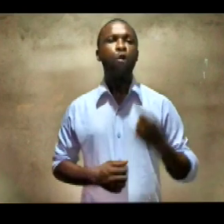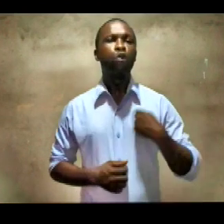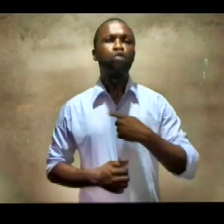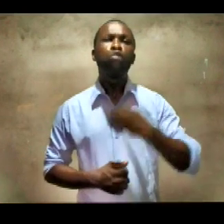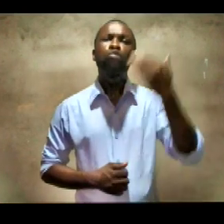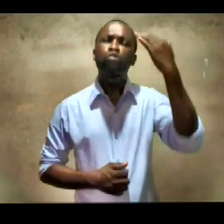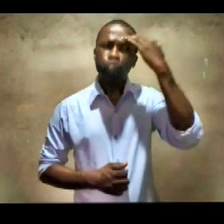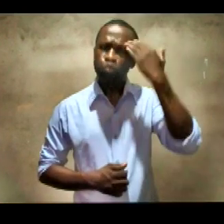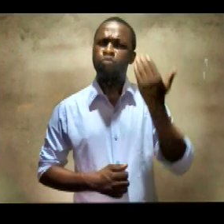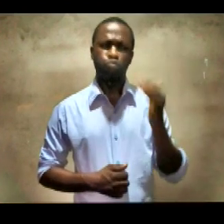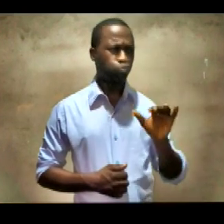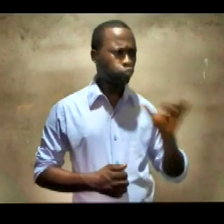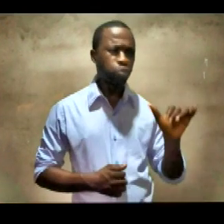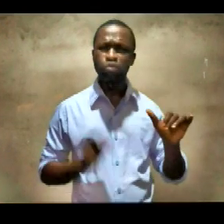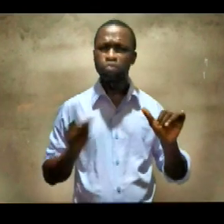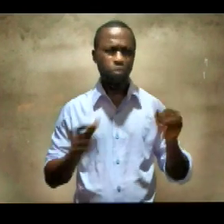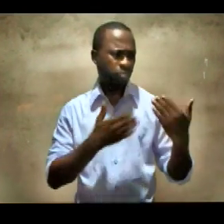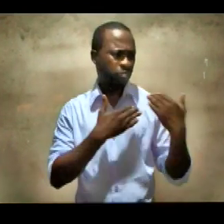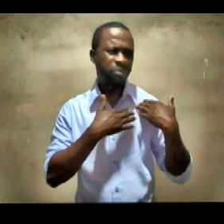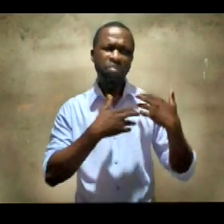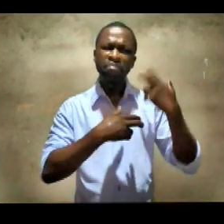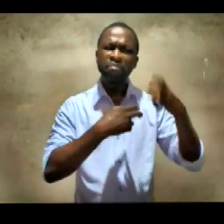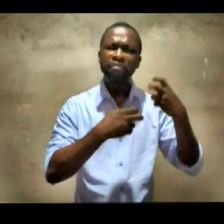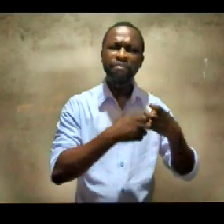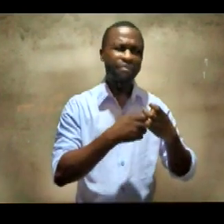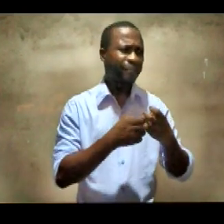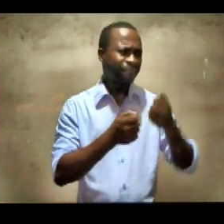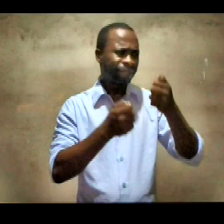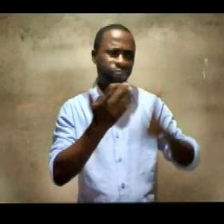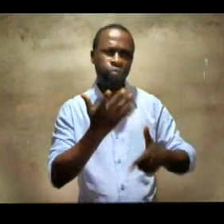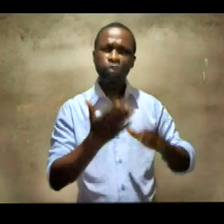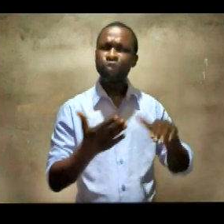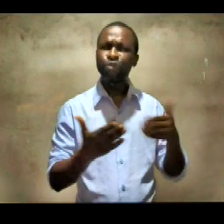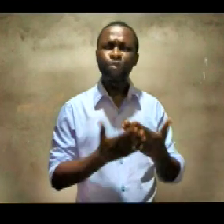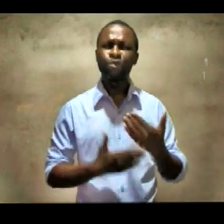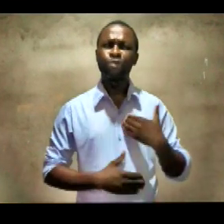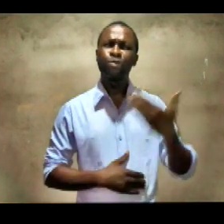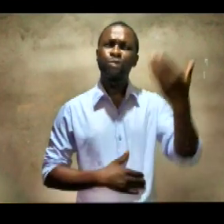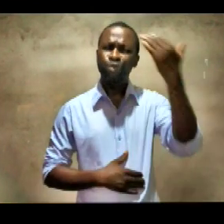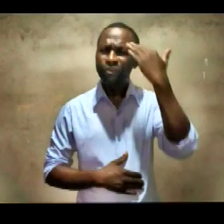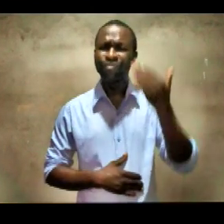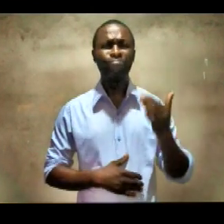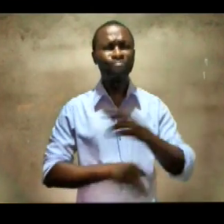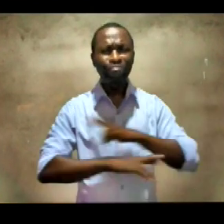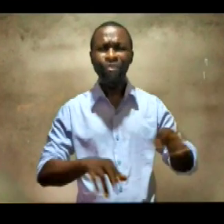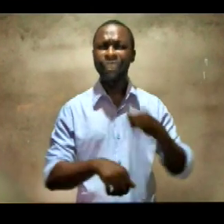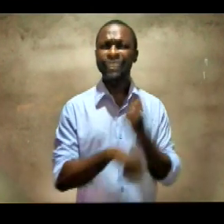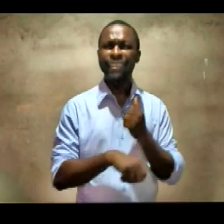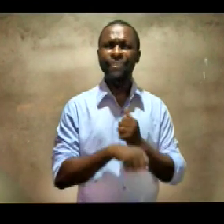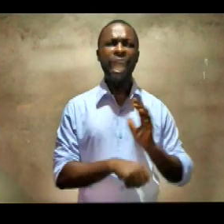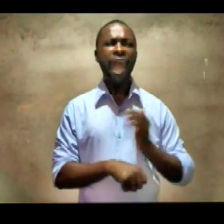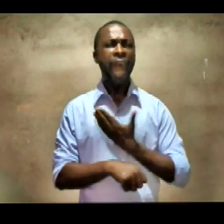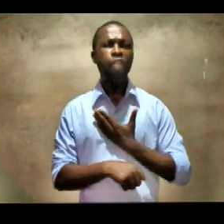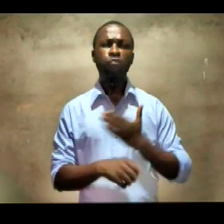parfaitement conscients, un chantier qui répond à une urgence sociale et à une urgence aussi urbaine. McGill a